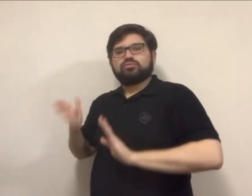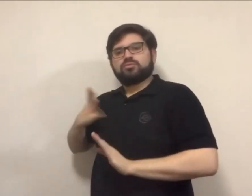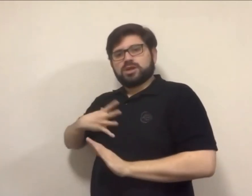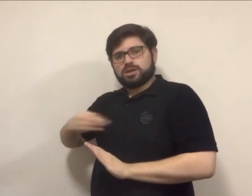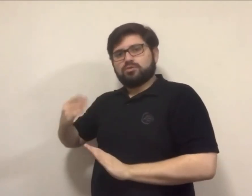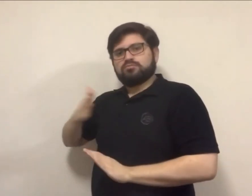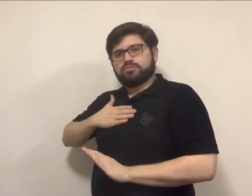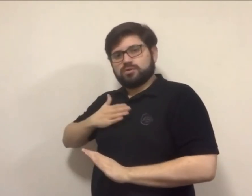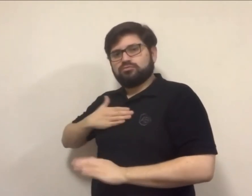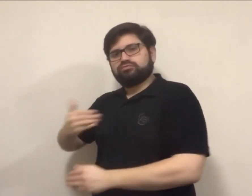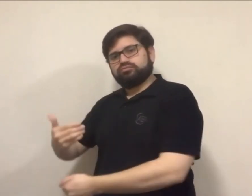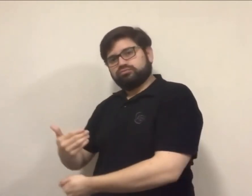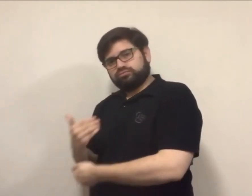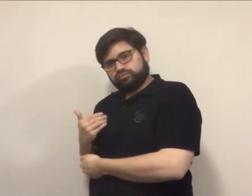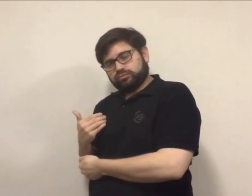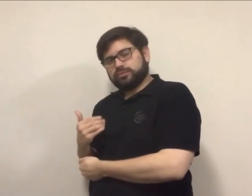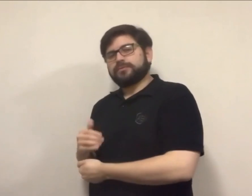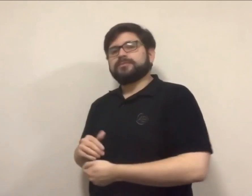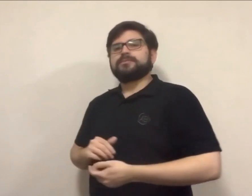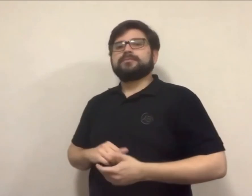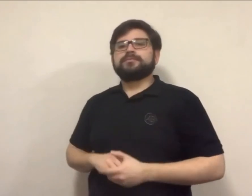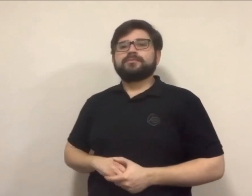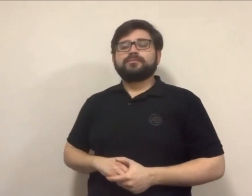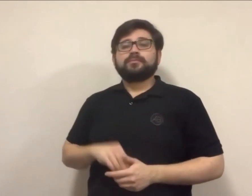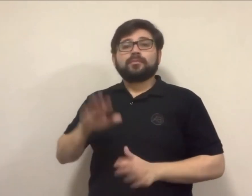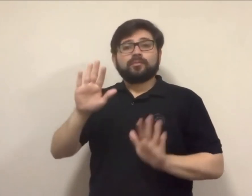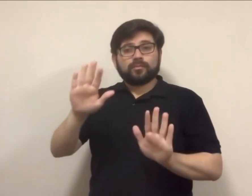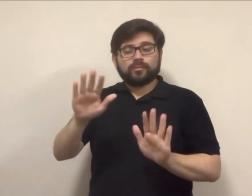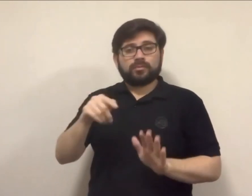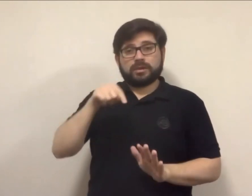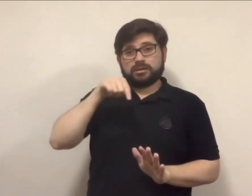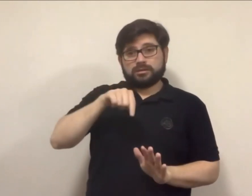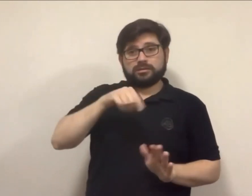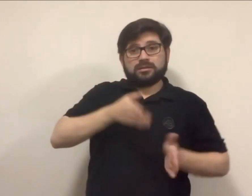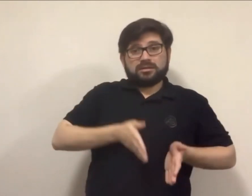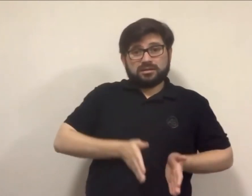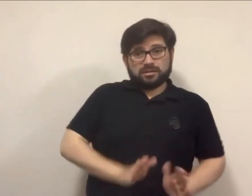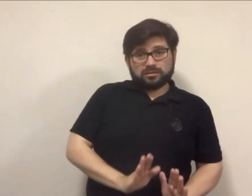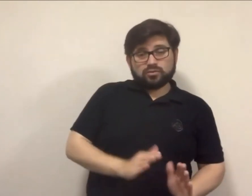Y ellos serían los responsables de este niño. Sería su hijo.